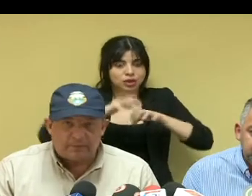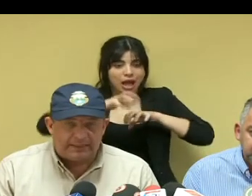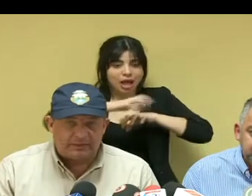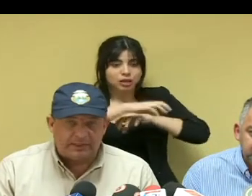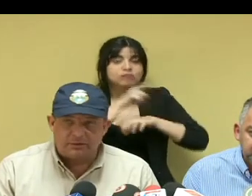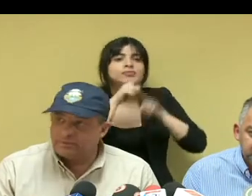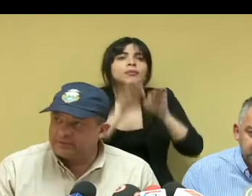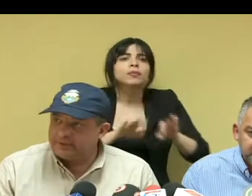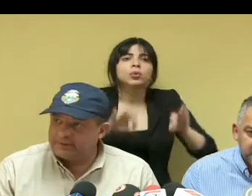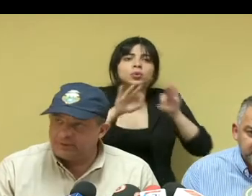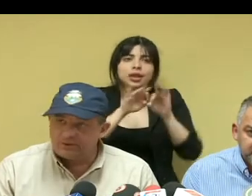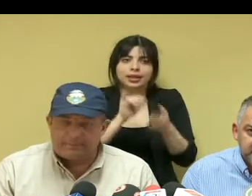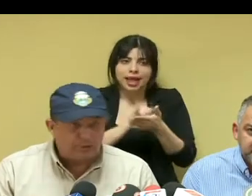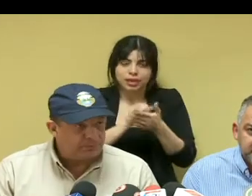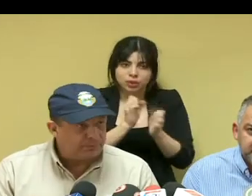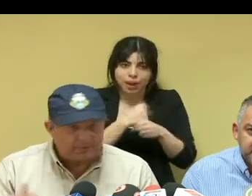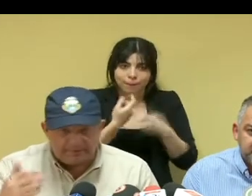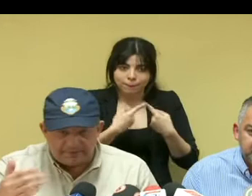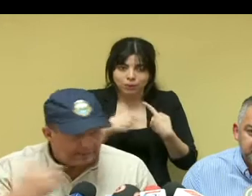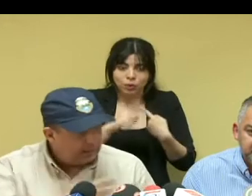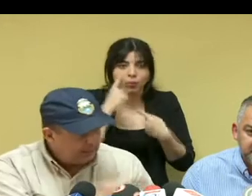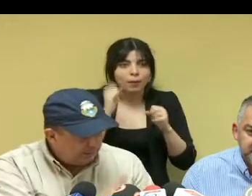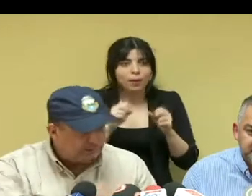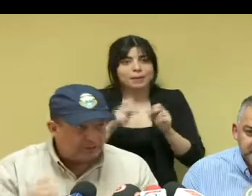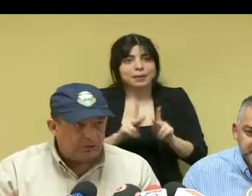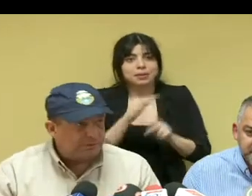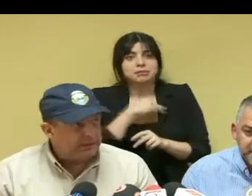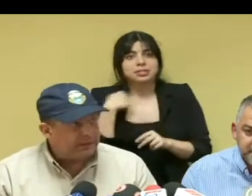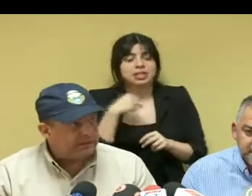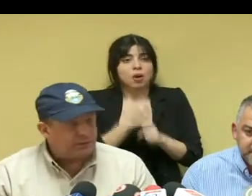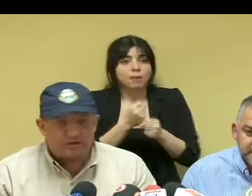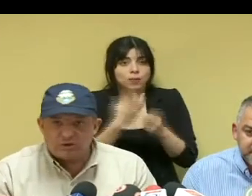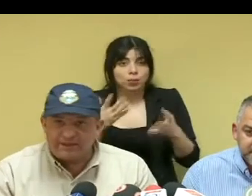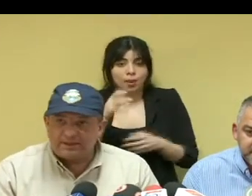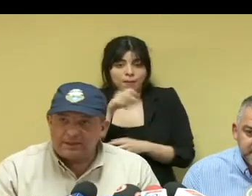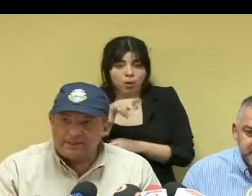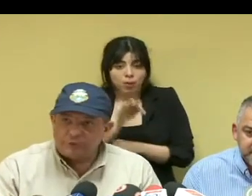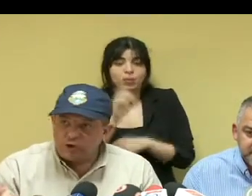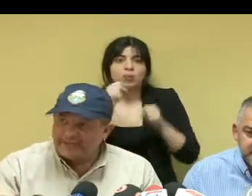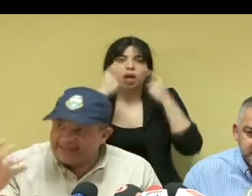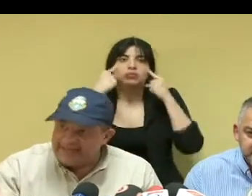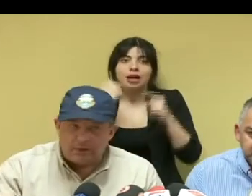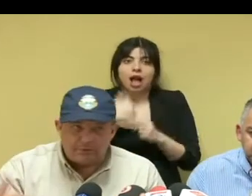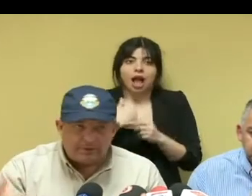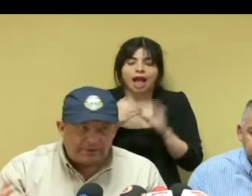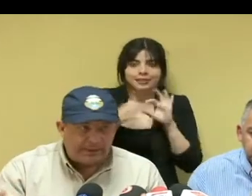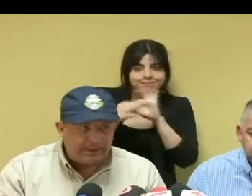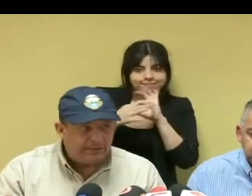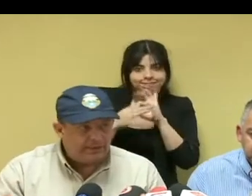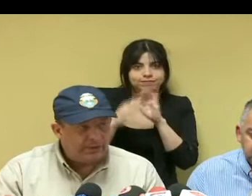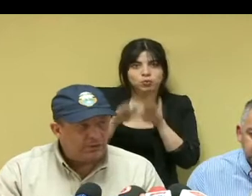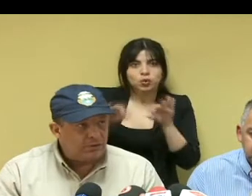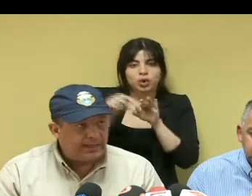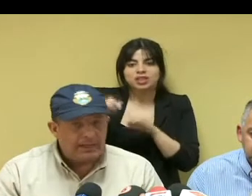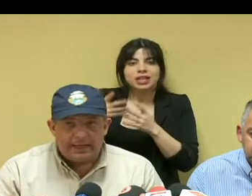muy importante que esto se produzca pronto, porque permitirá que el Ministerio de Obras Públicas y Transportes cuente con ese aliado fundamental que